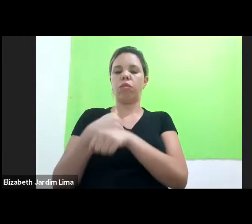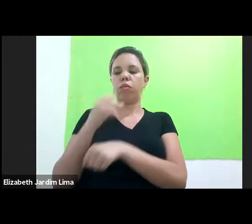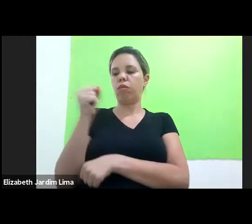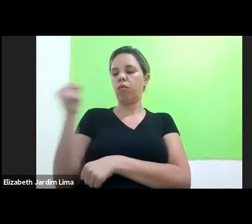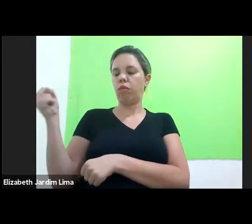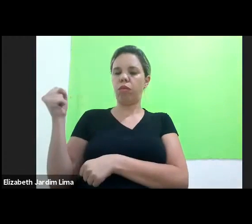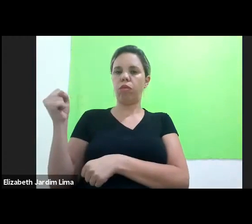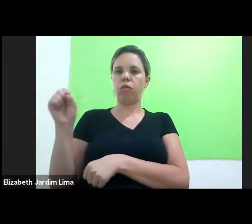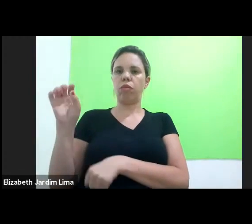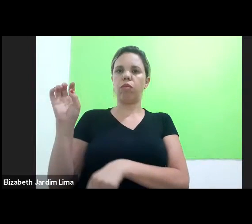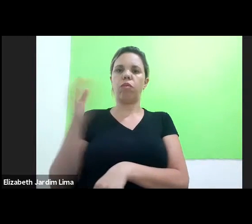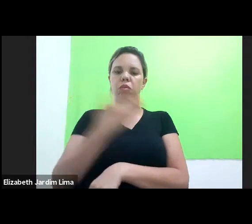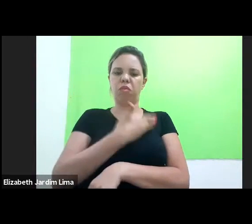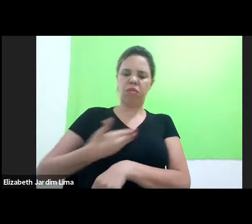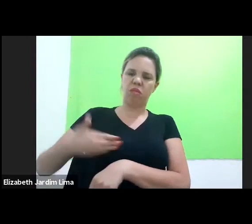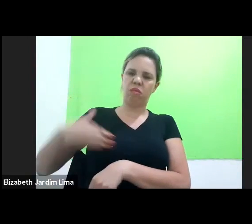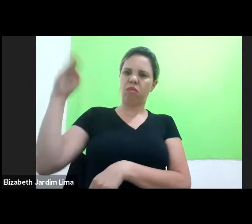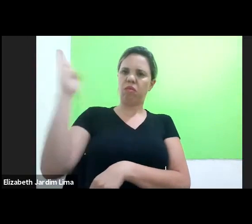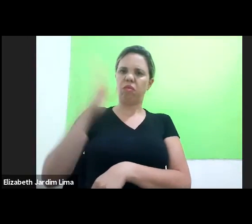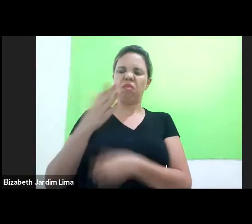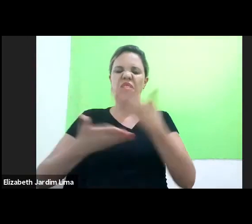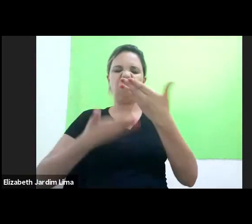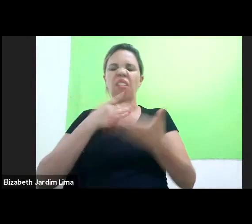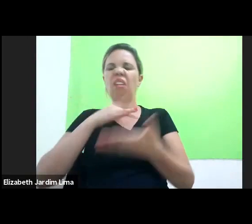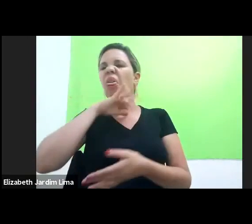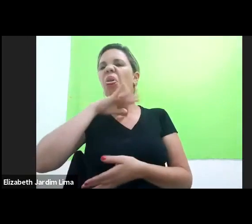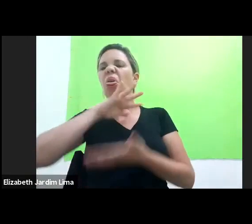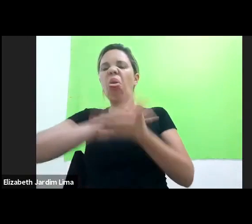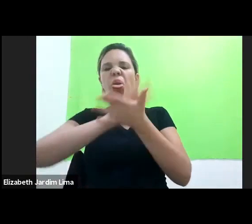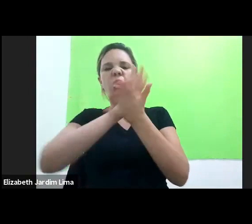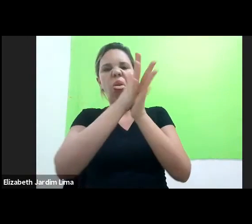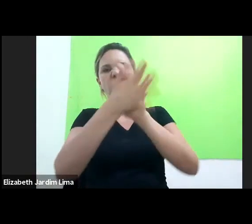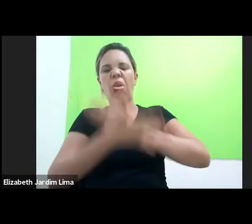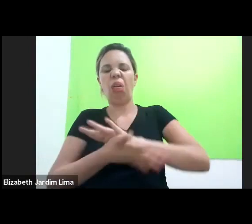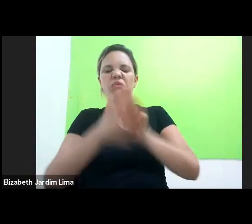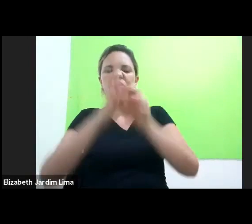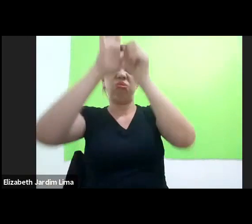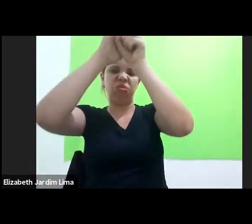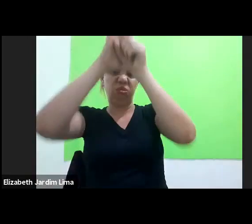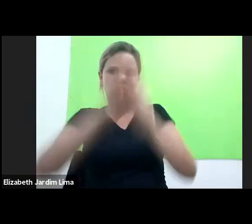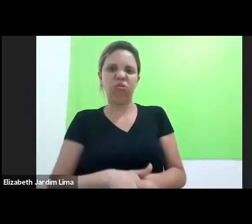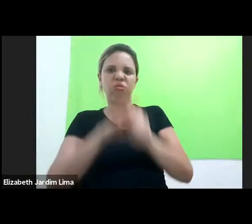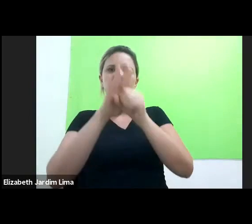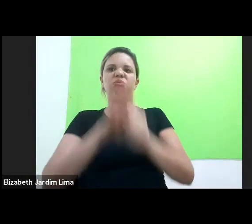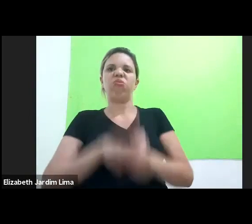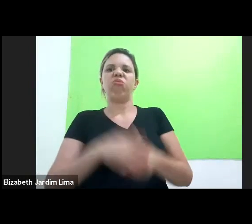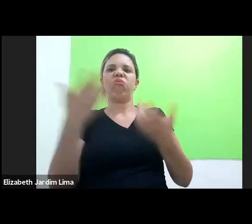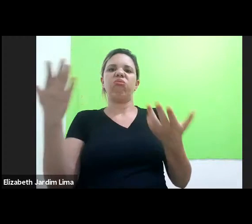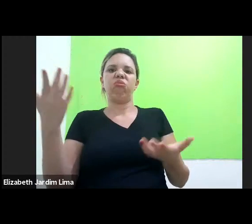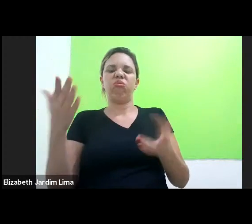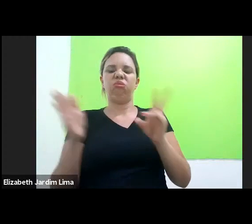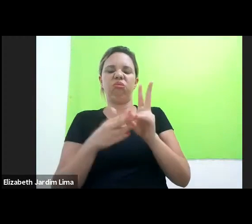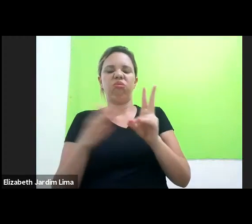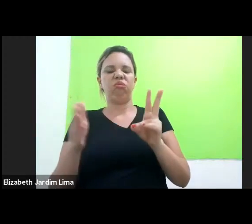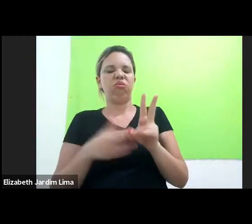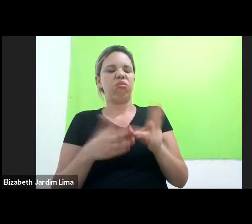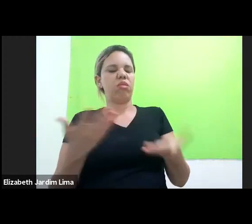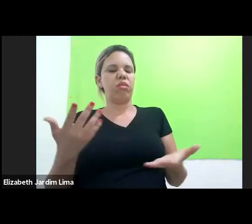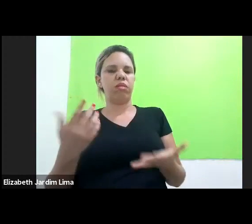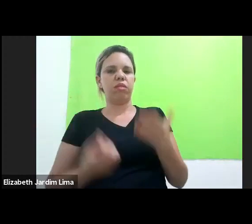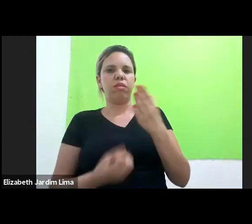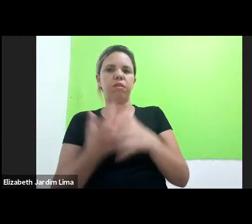nos tratava era a desumanização do indígena. Ou seja, a desumanização do indígena implica no